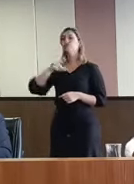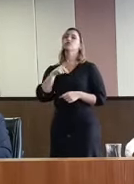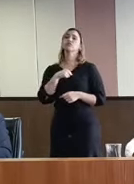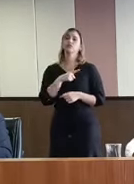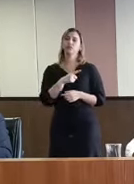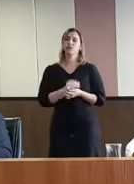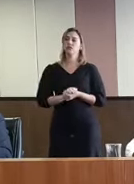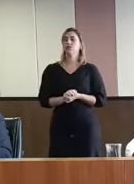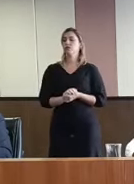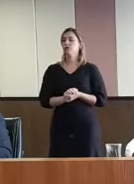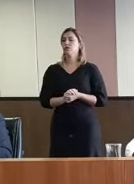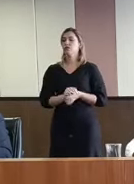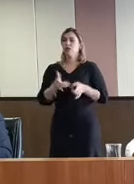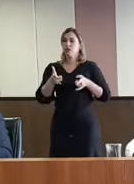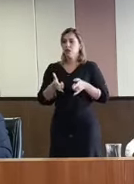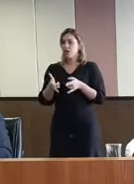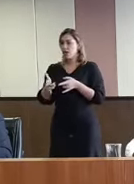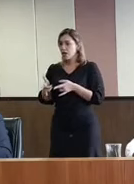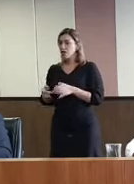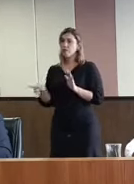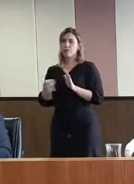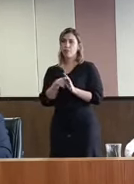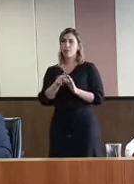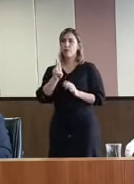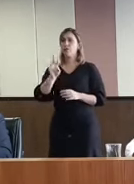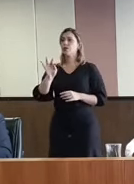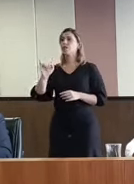temos leitos SUS de UTI,